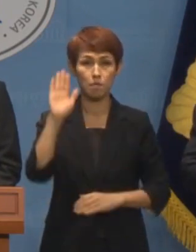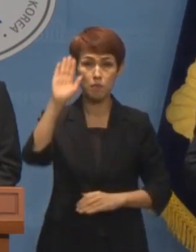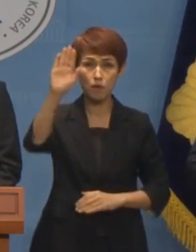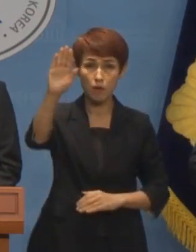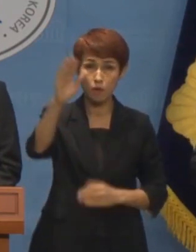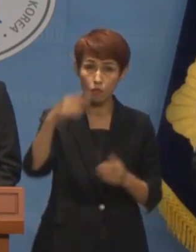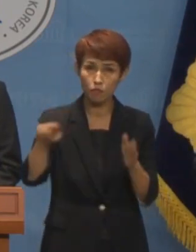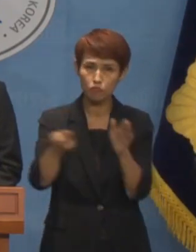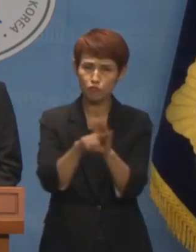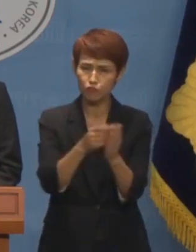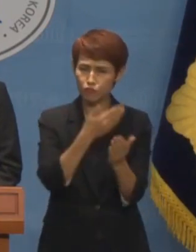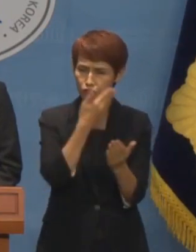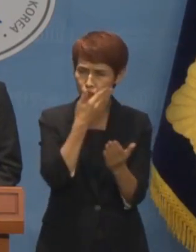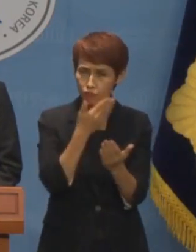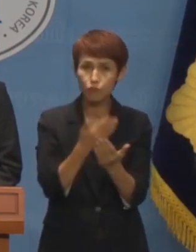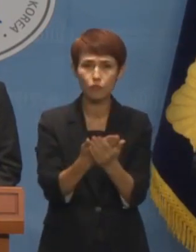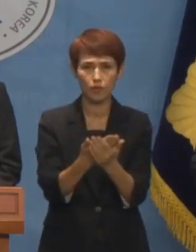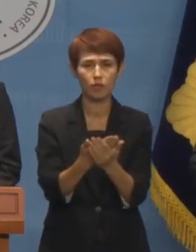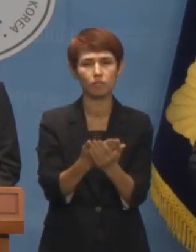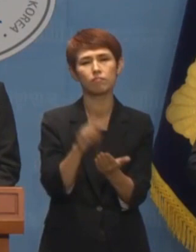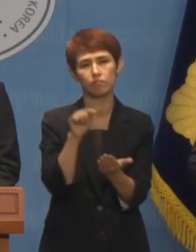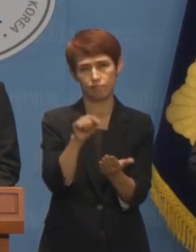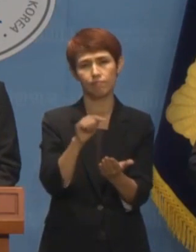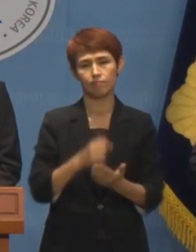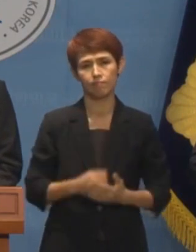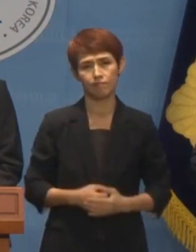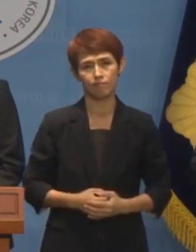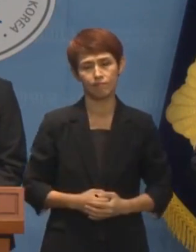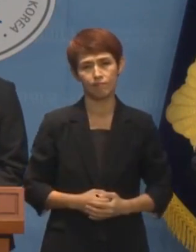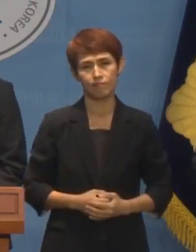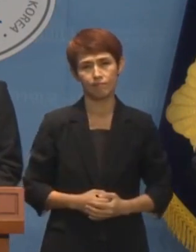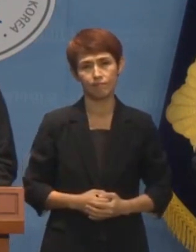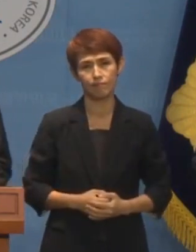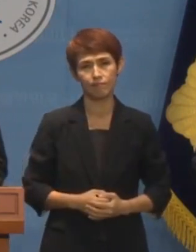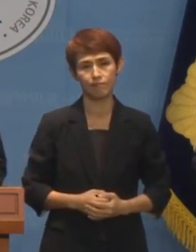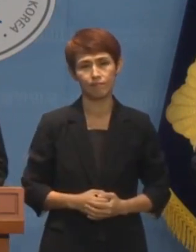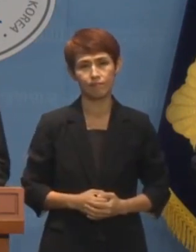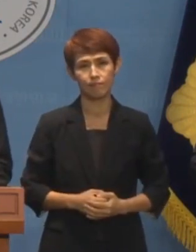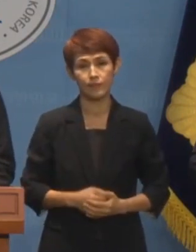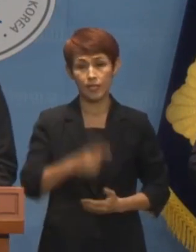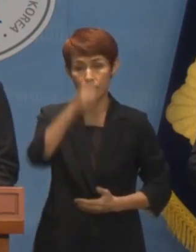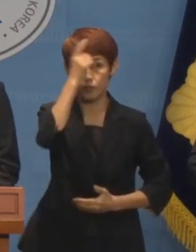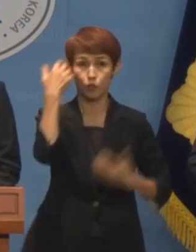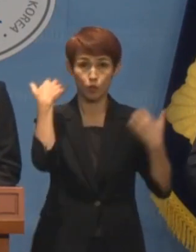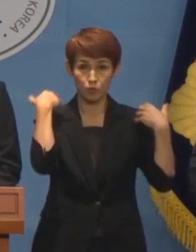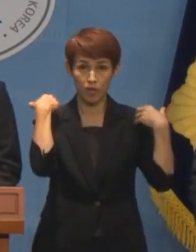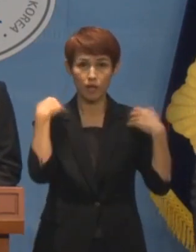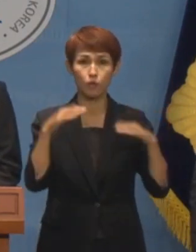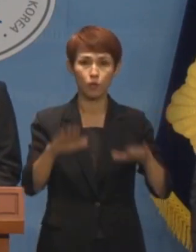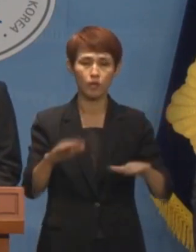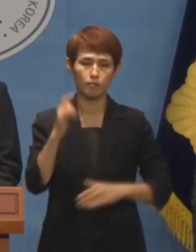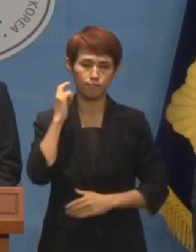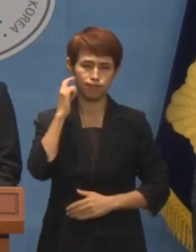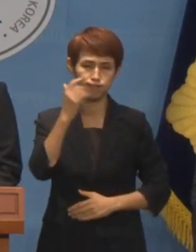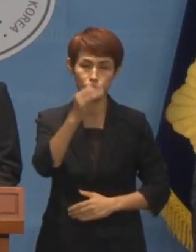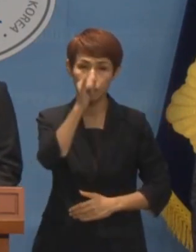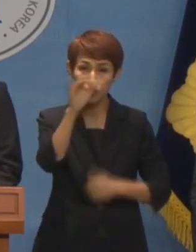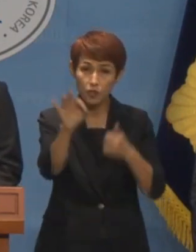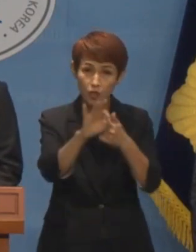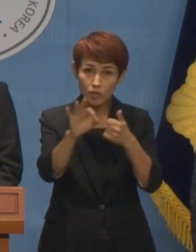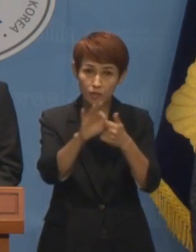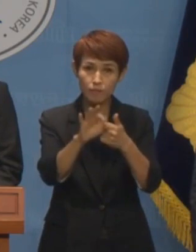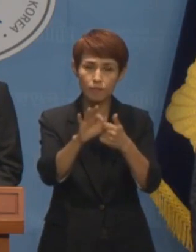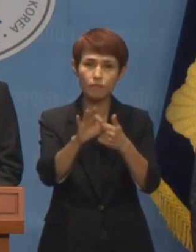걸린 절체절명의 과제라 할 수 있습니다. 그런 점에서 우리 정부가 오늘 지속가능한 연금의